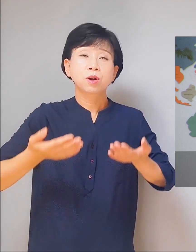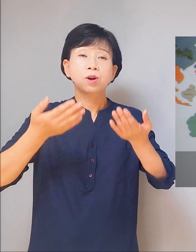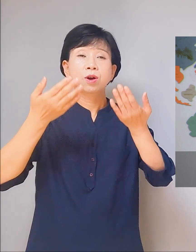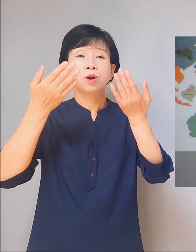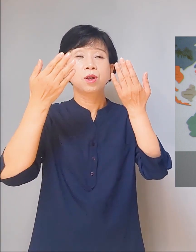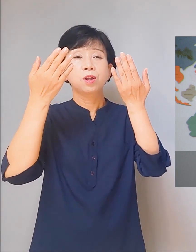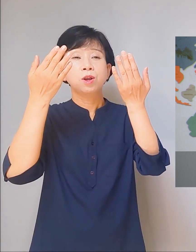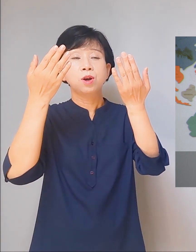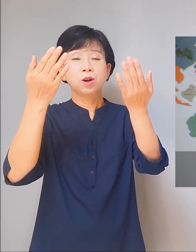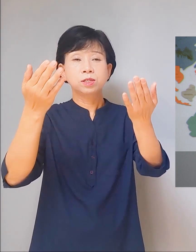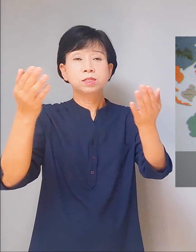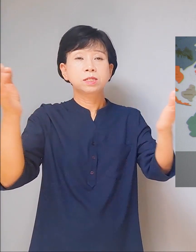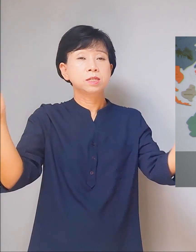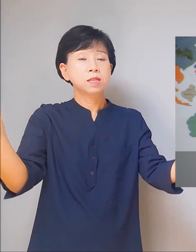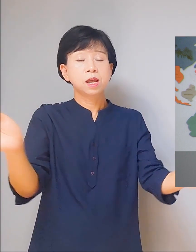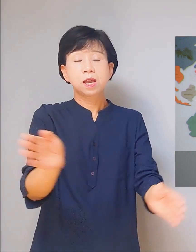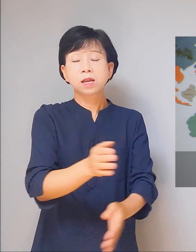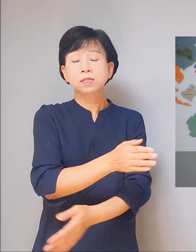누구도